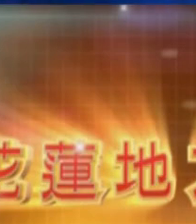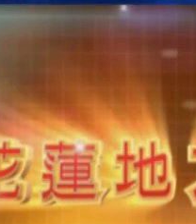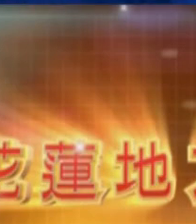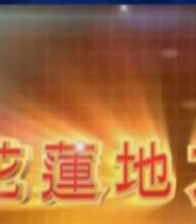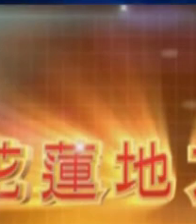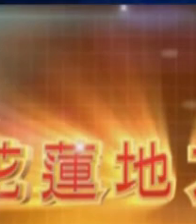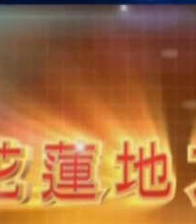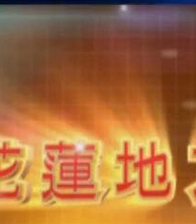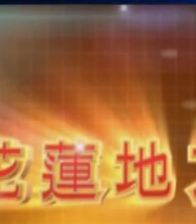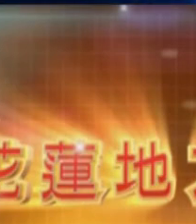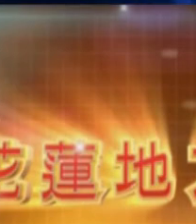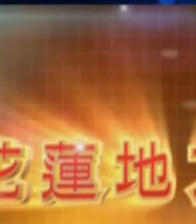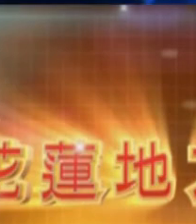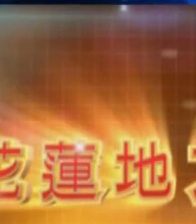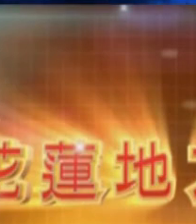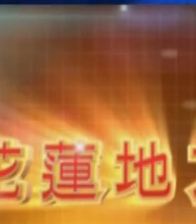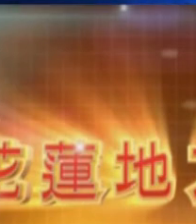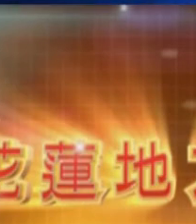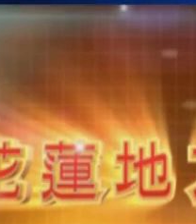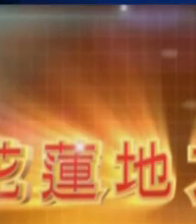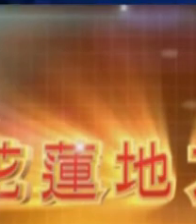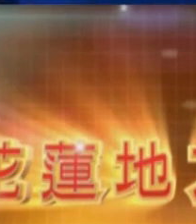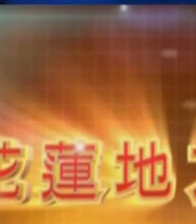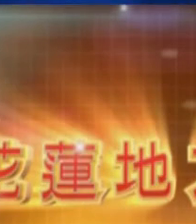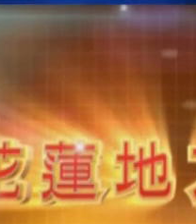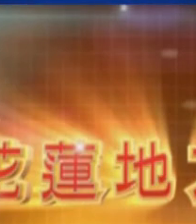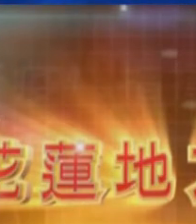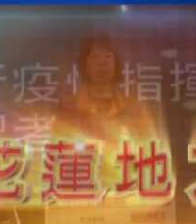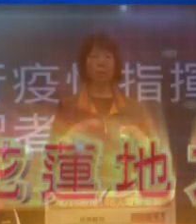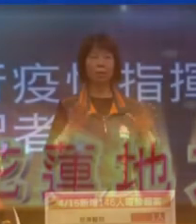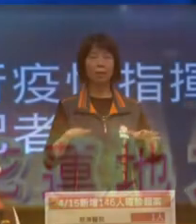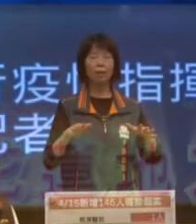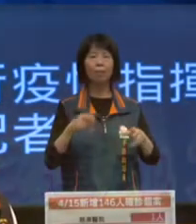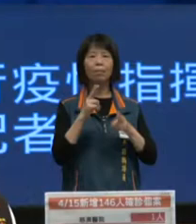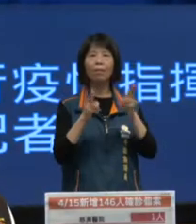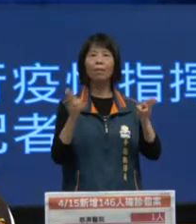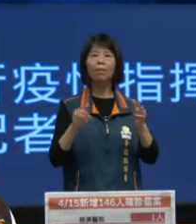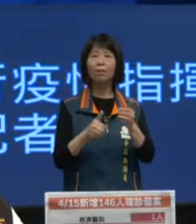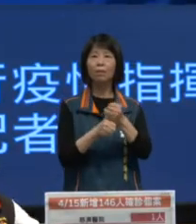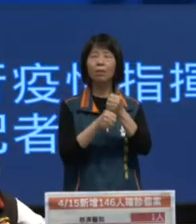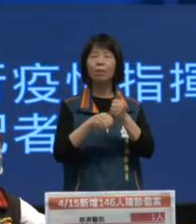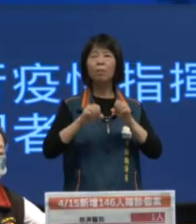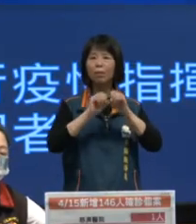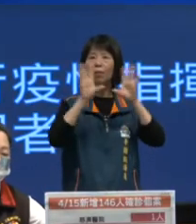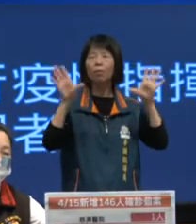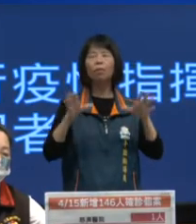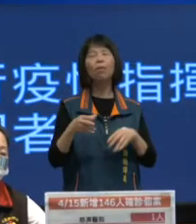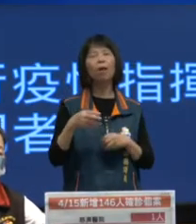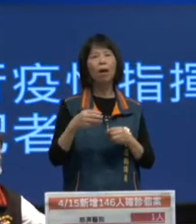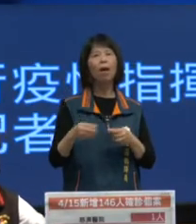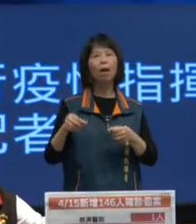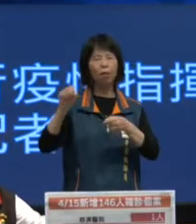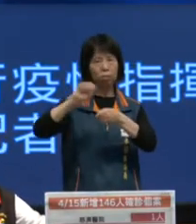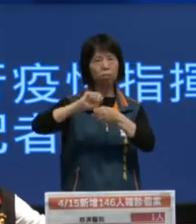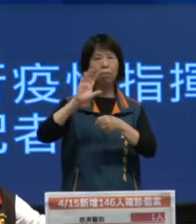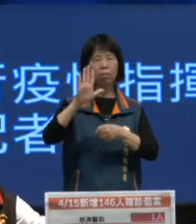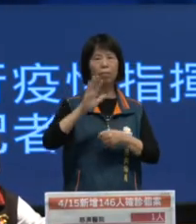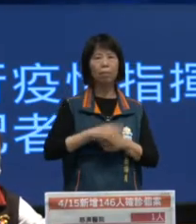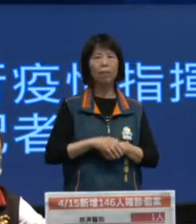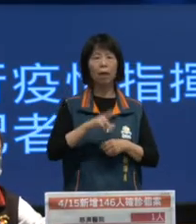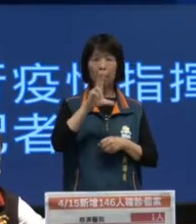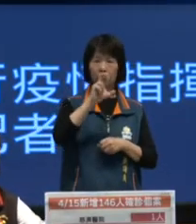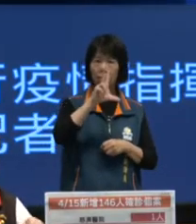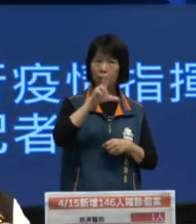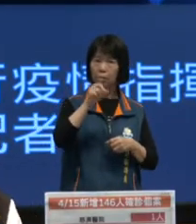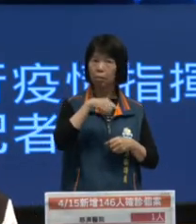您好，欢迎收看4月15号的大华联地方新闻，我是陈燕如。指挥中心15号宣布，本土新增